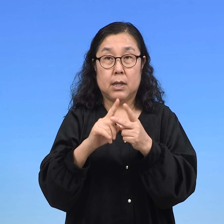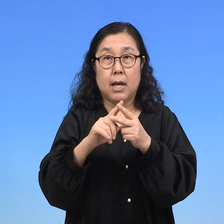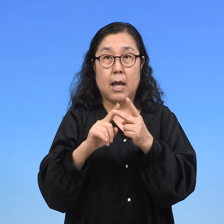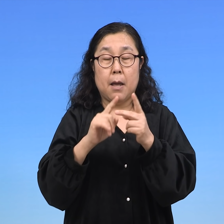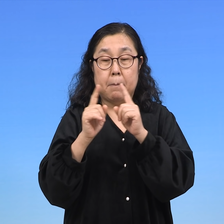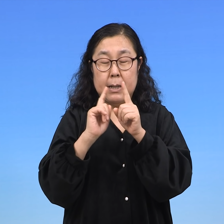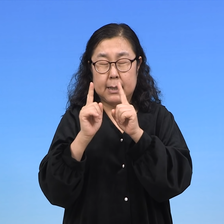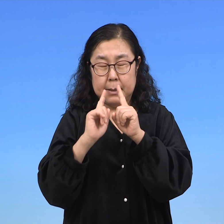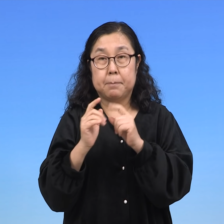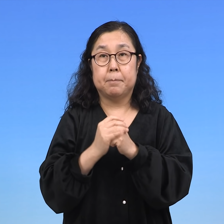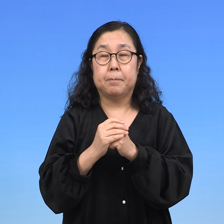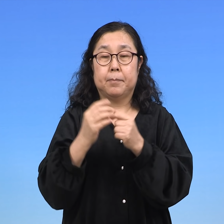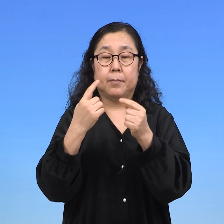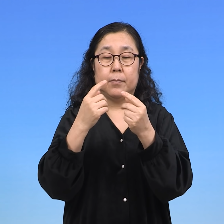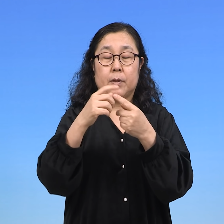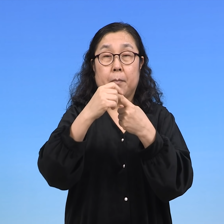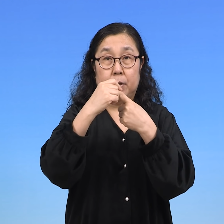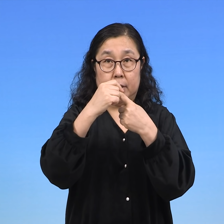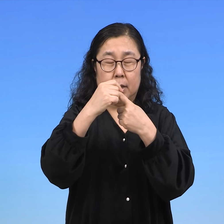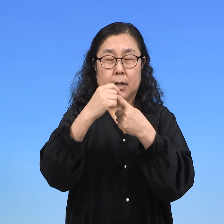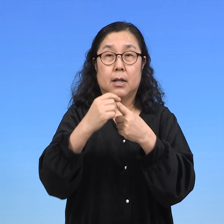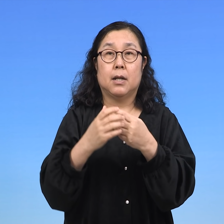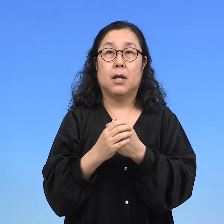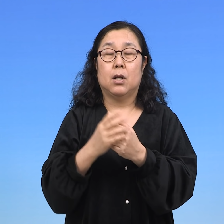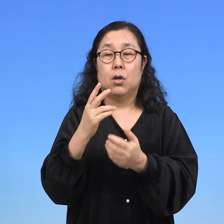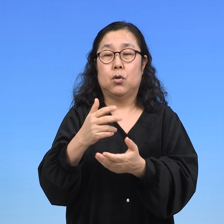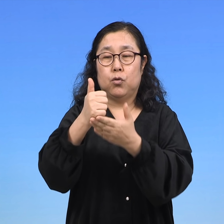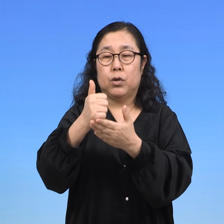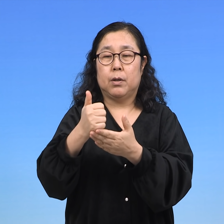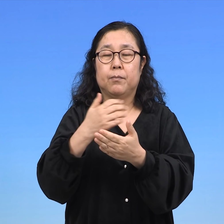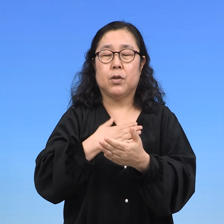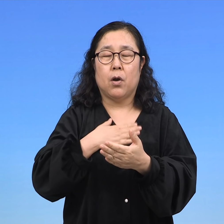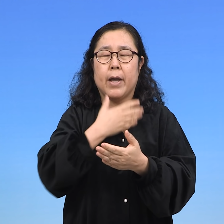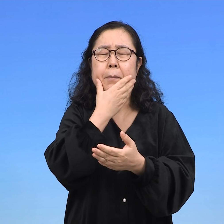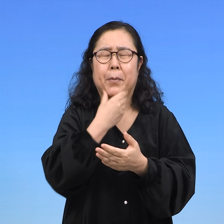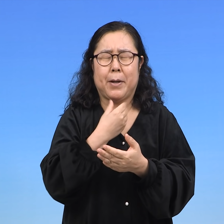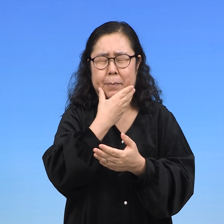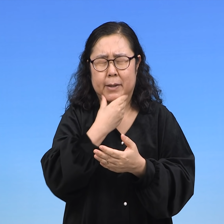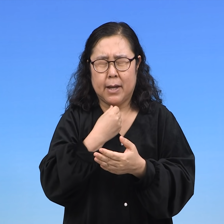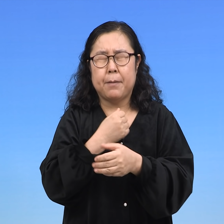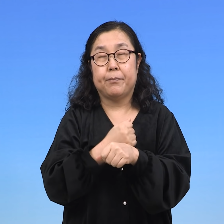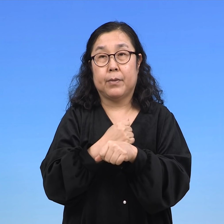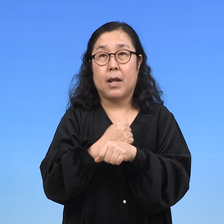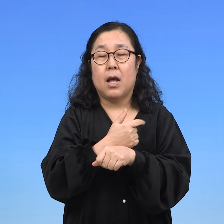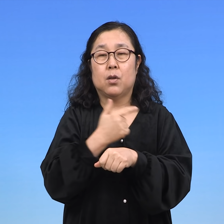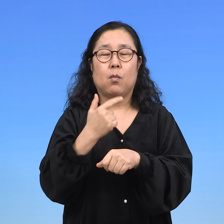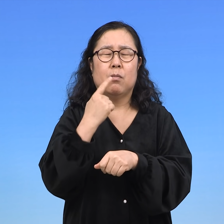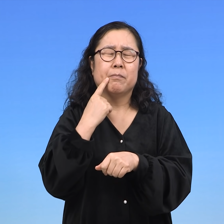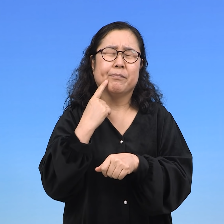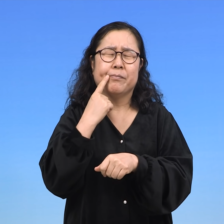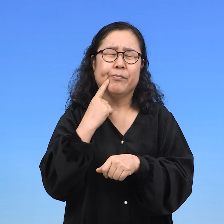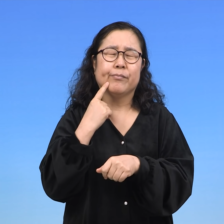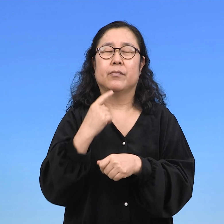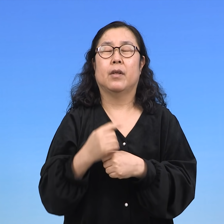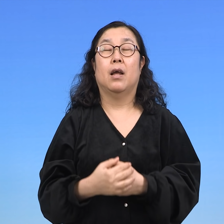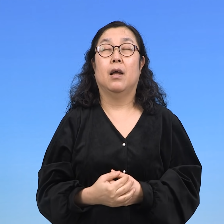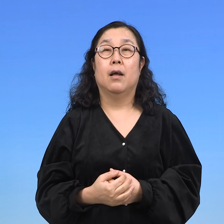울림이 아마 되는 것 같습니다. 첫 번째 마디가 주님 저는 행복합니다. 이 너무 부럽지